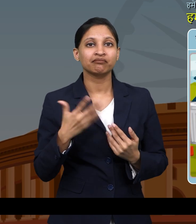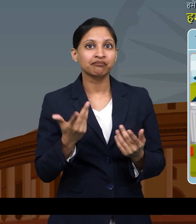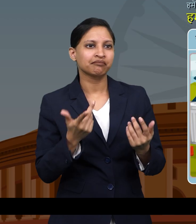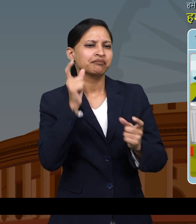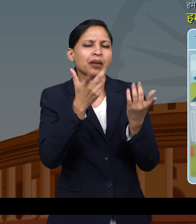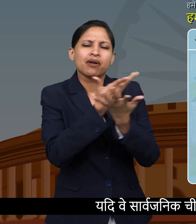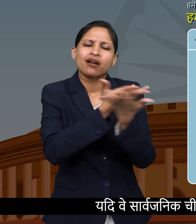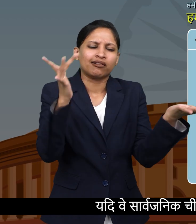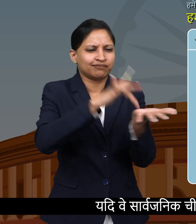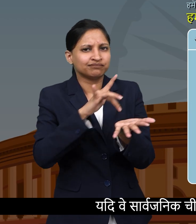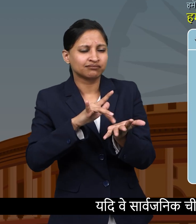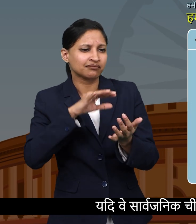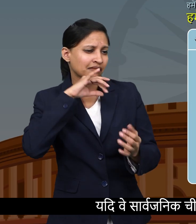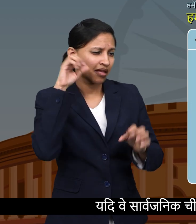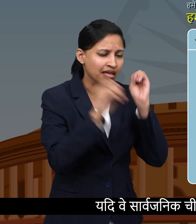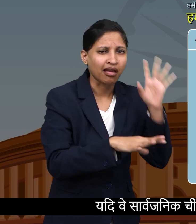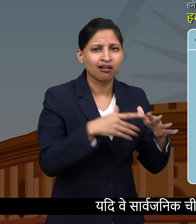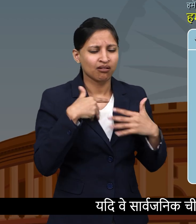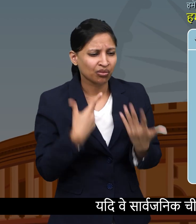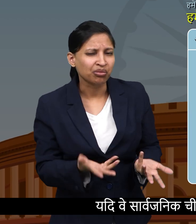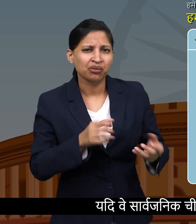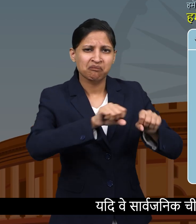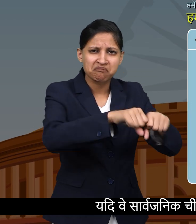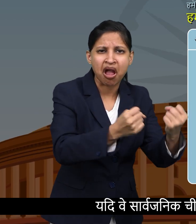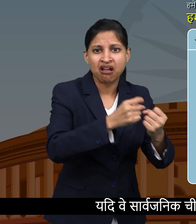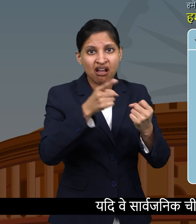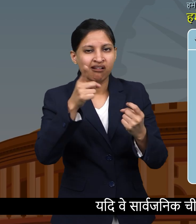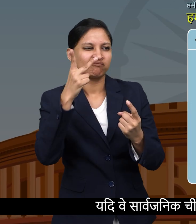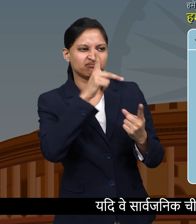दूसरों को रोके यदि वे सार्वजनिक चीजों को तोड़ रहे हैं